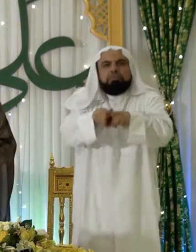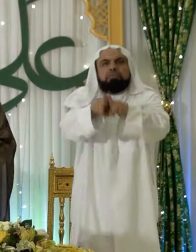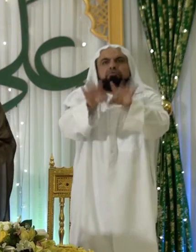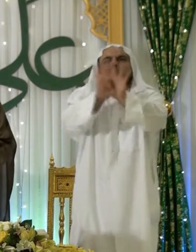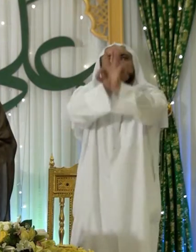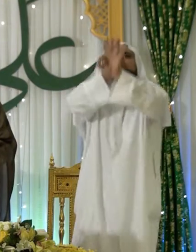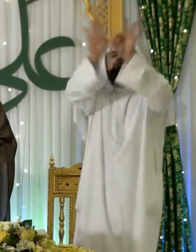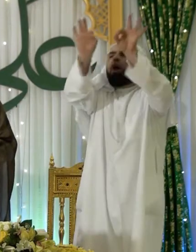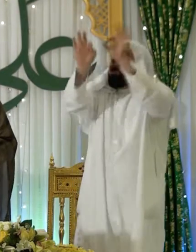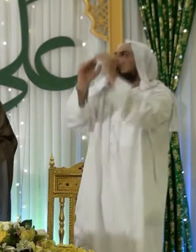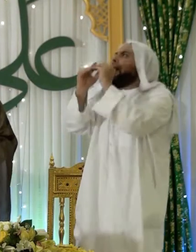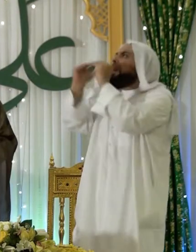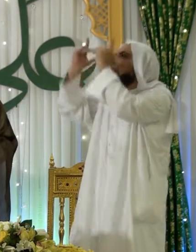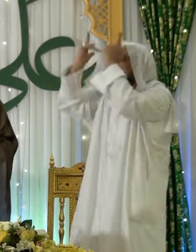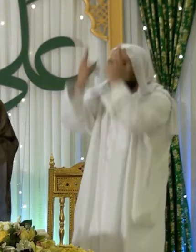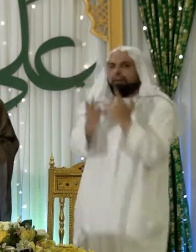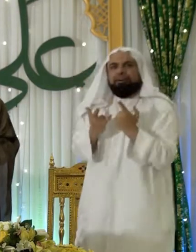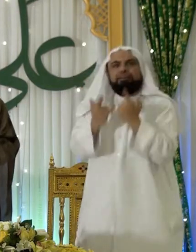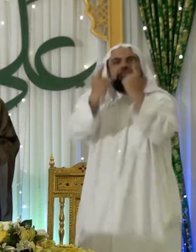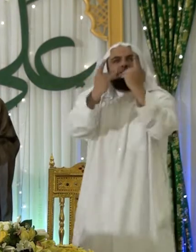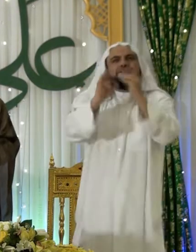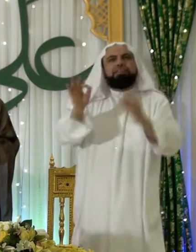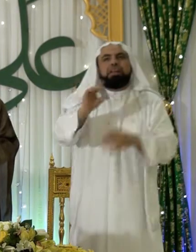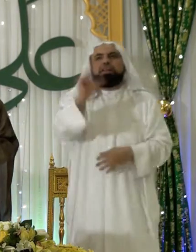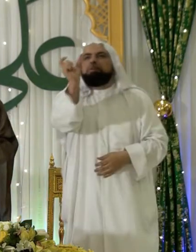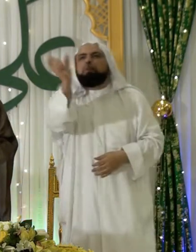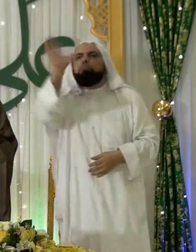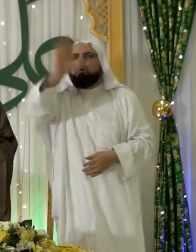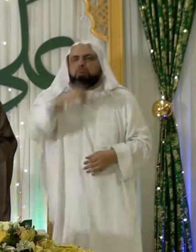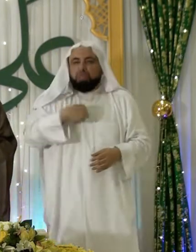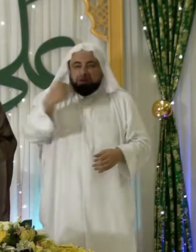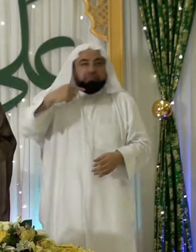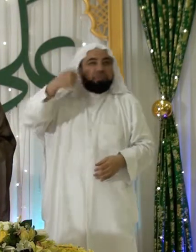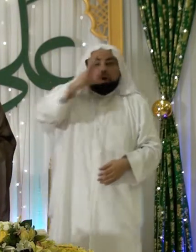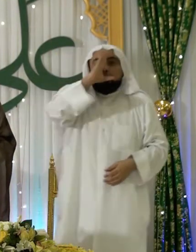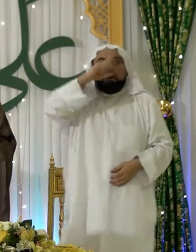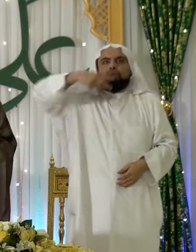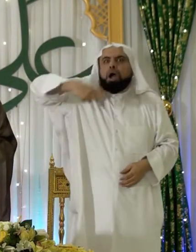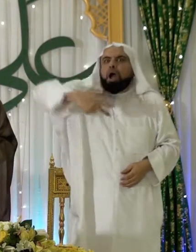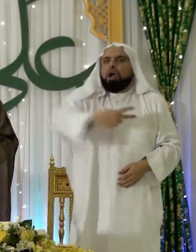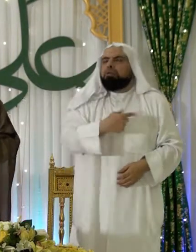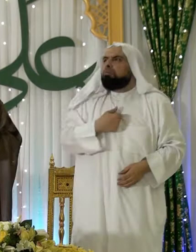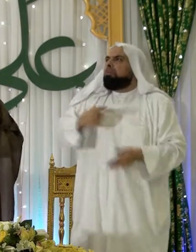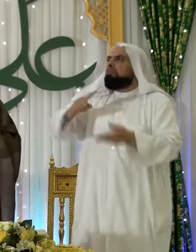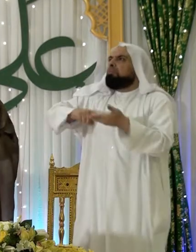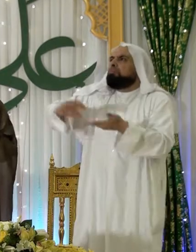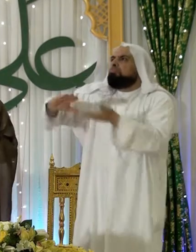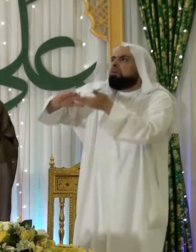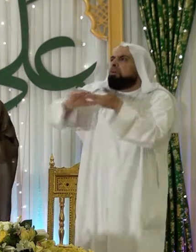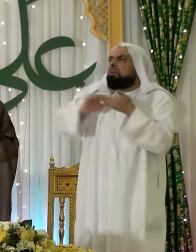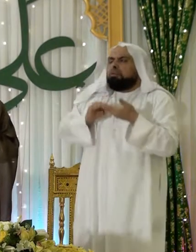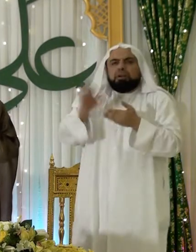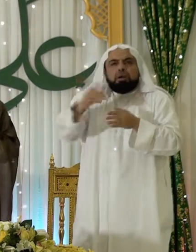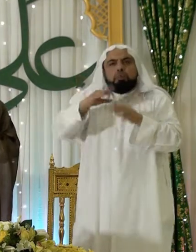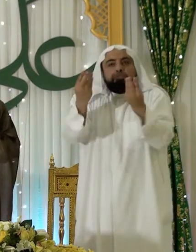قول ولا خطلة في فعل، وكنت أتبعه اتباع